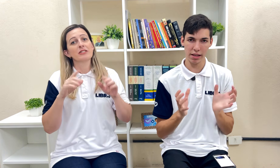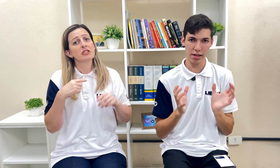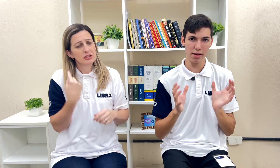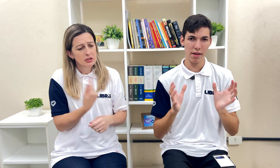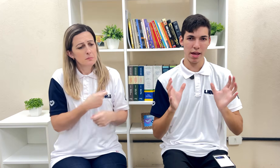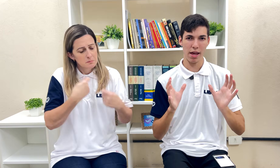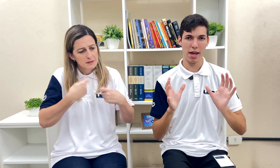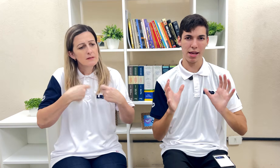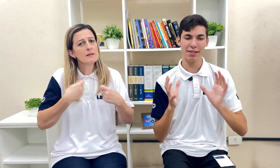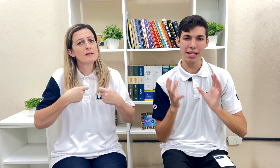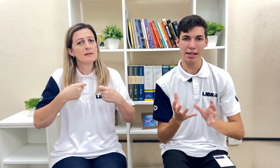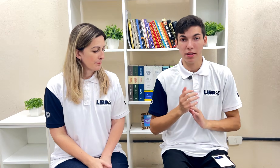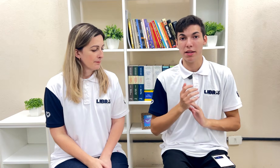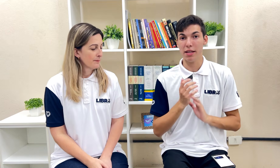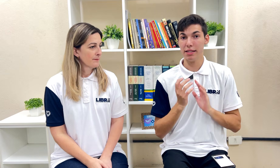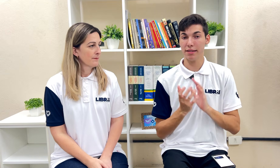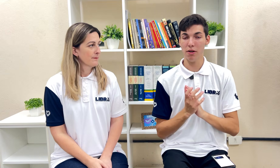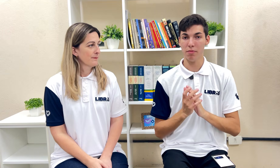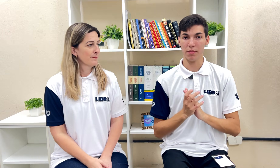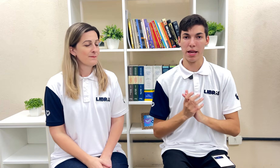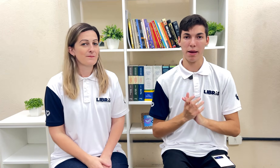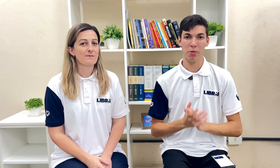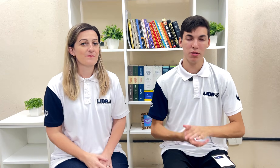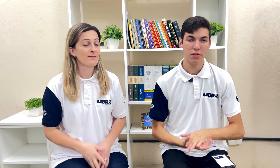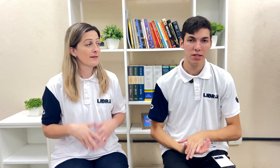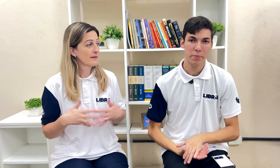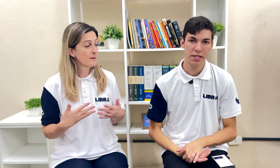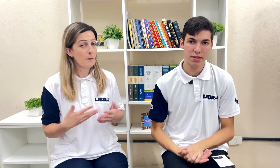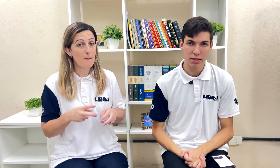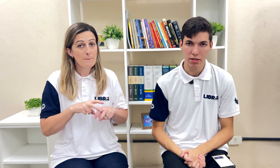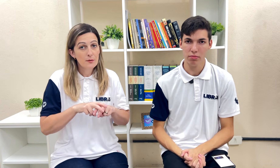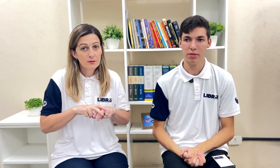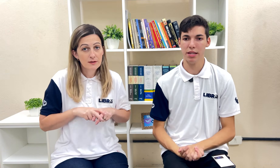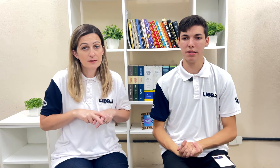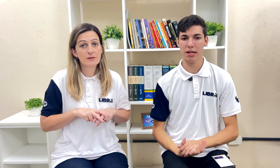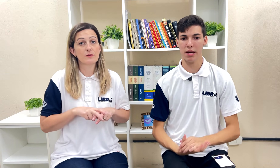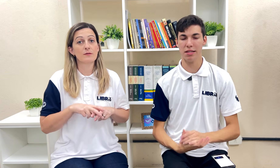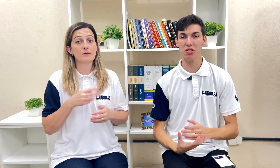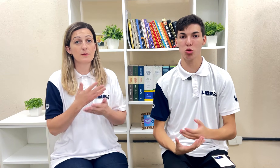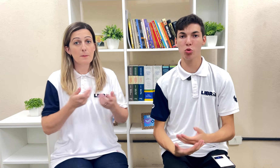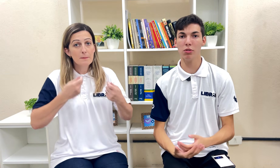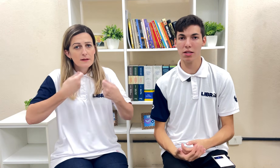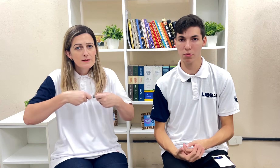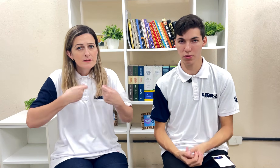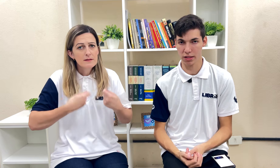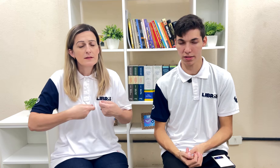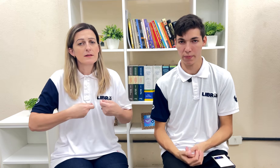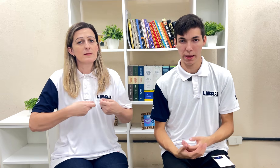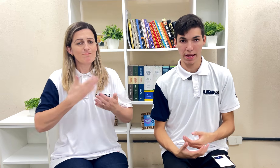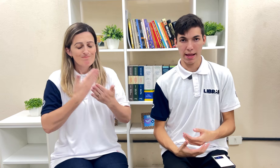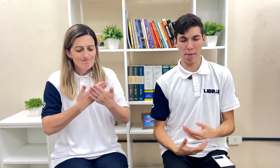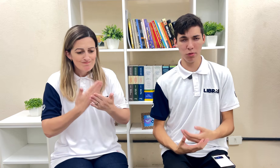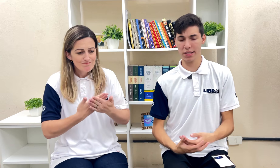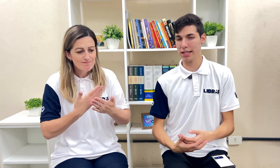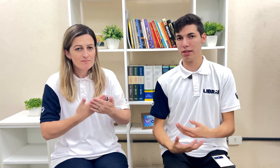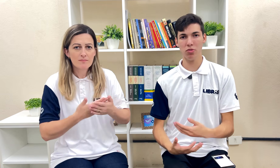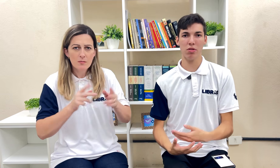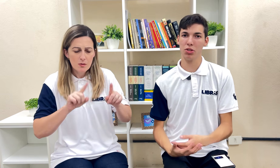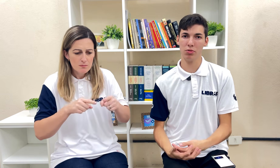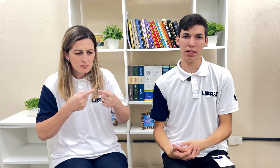que entender. Então, por isso que vocês precisam ter esse estudo nas músicas. A música, ela não só ajuda ali na